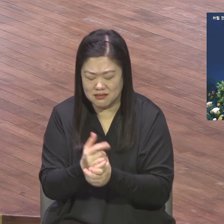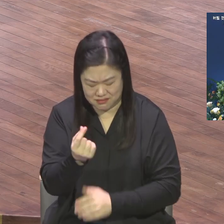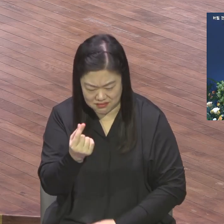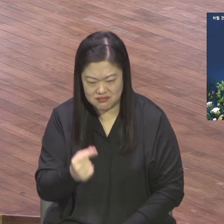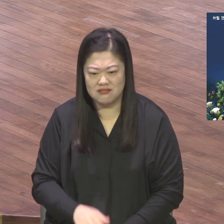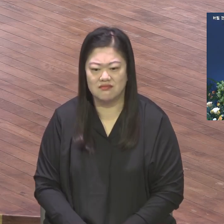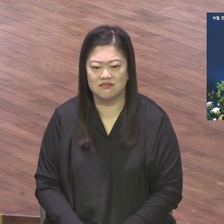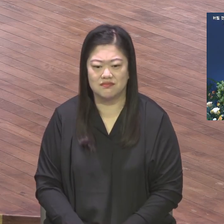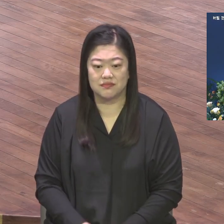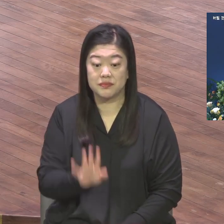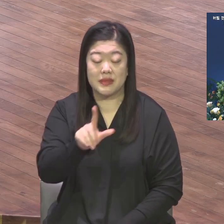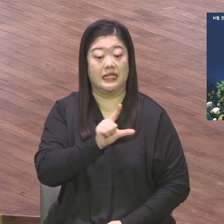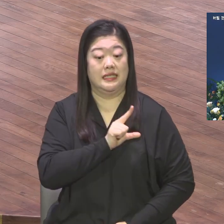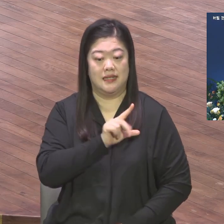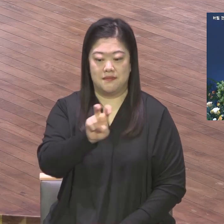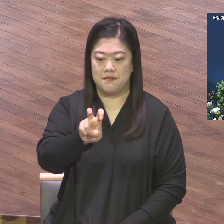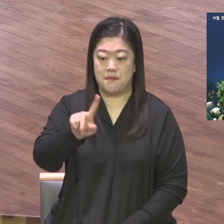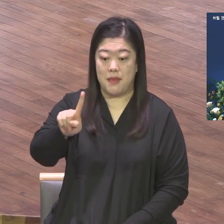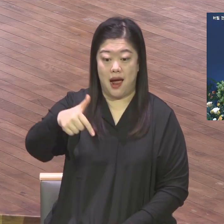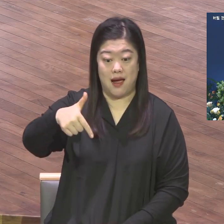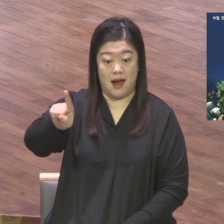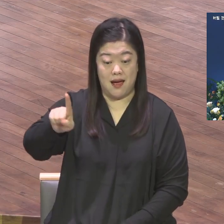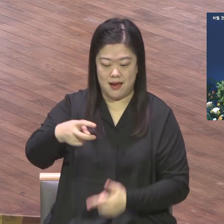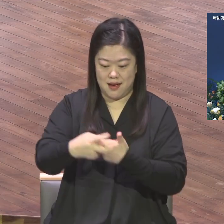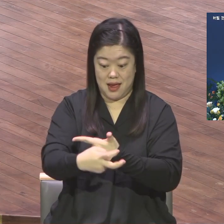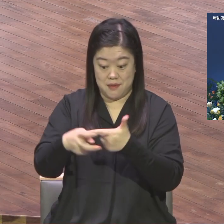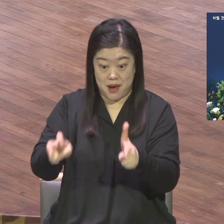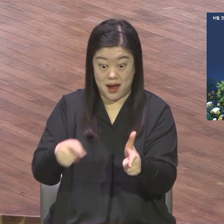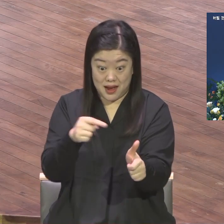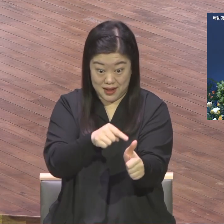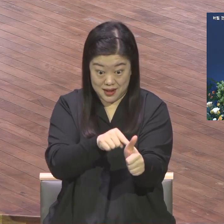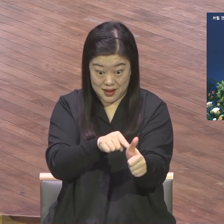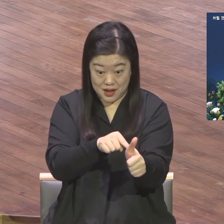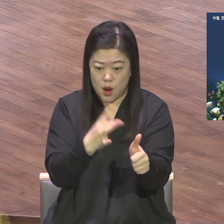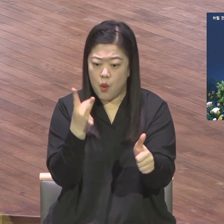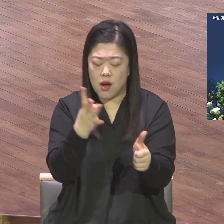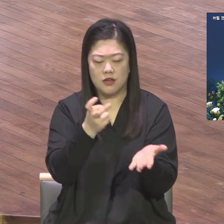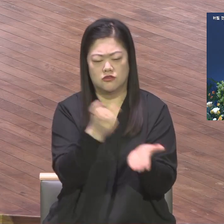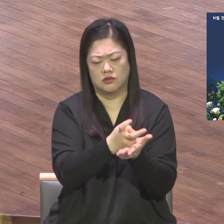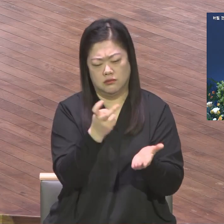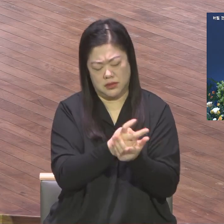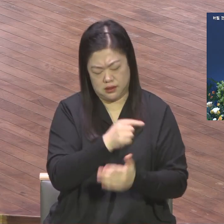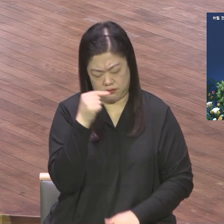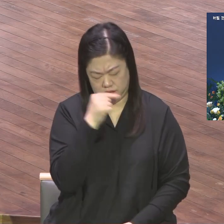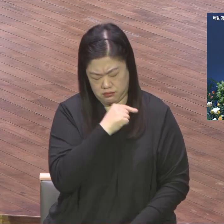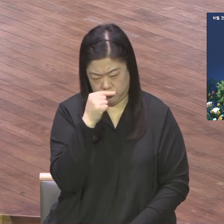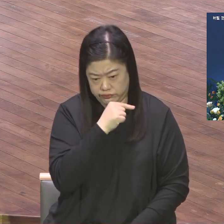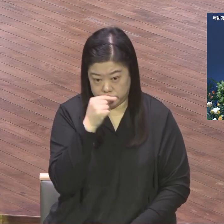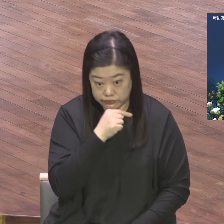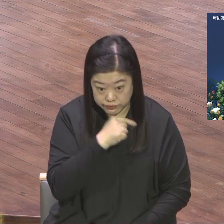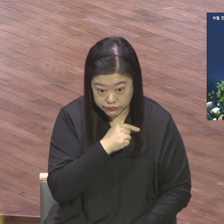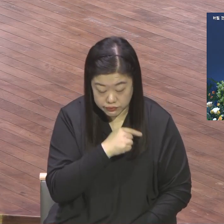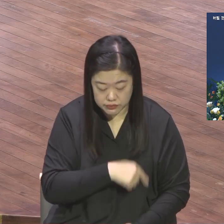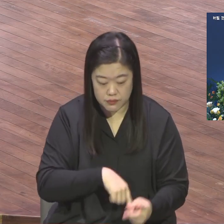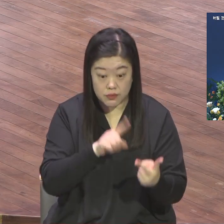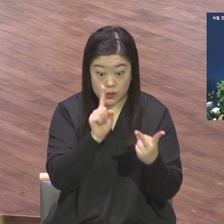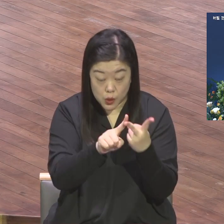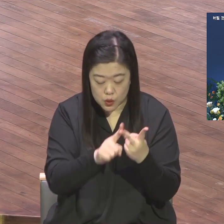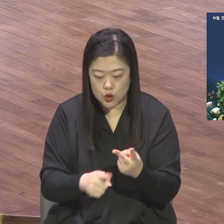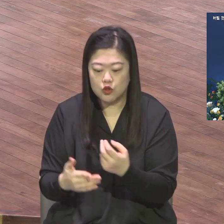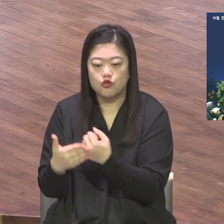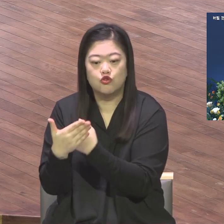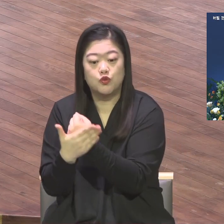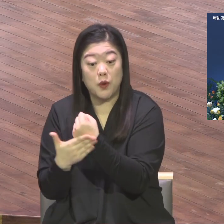마가복음의 이 마가는 초반에 율법적 종교생활과 은혜적 복음생활을 비교하고